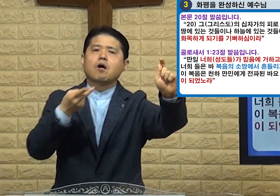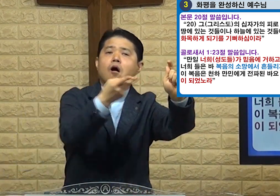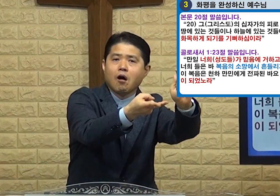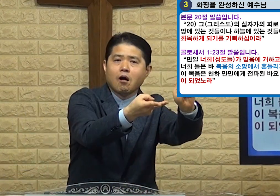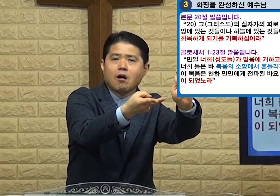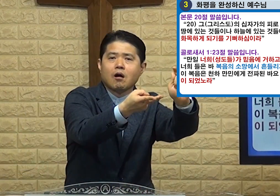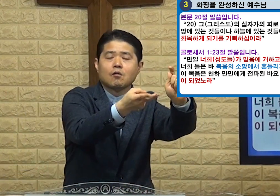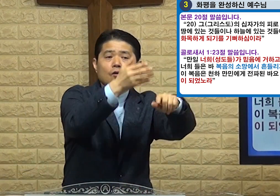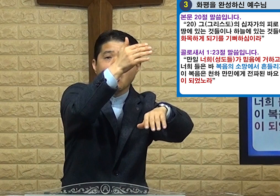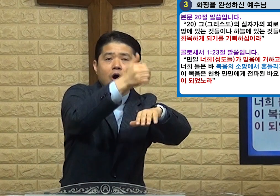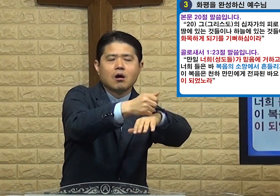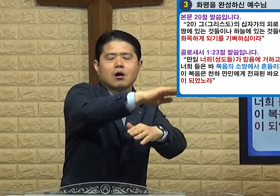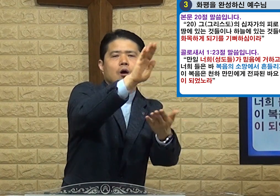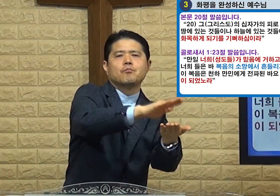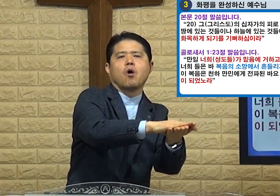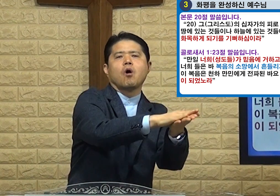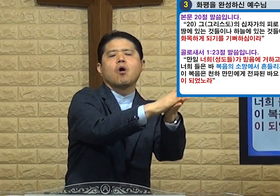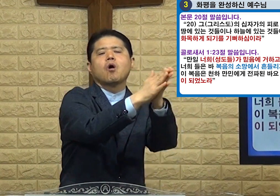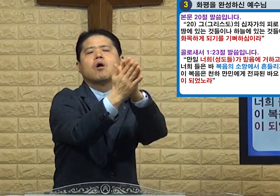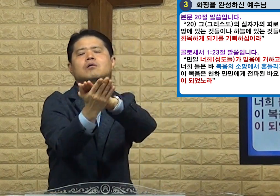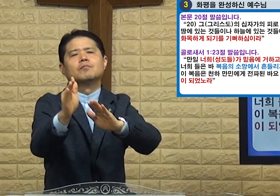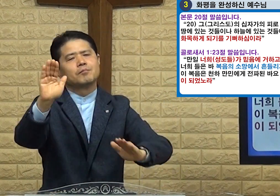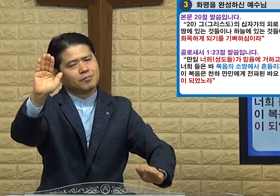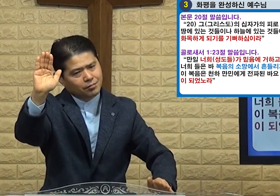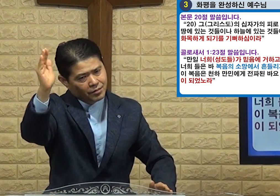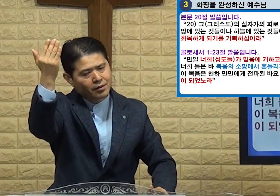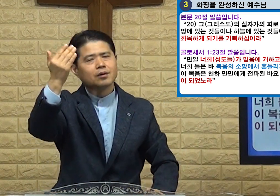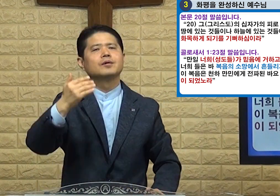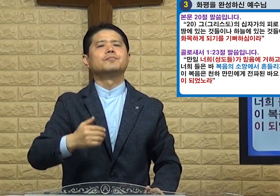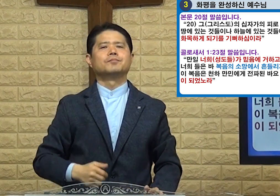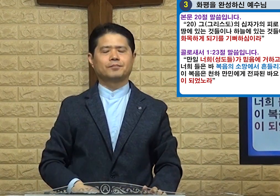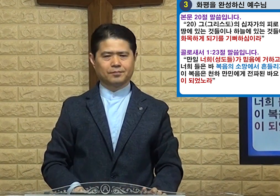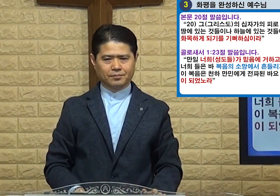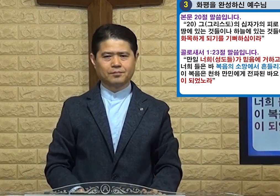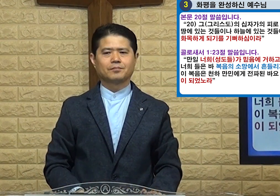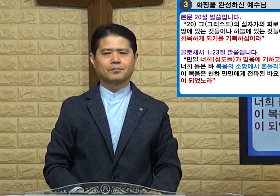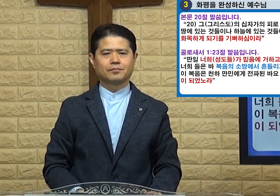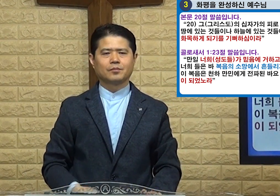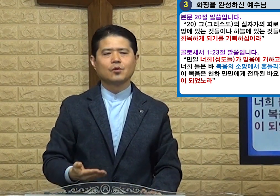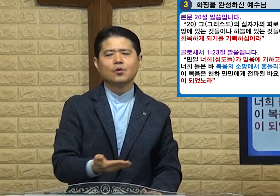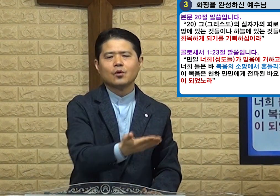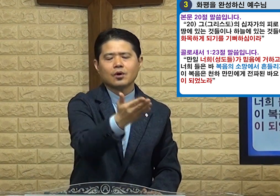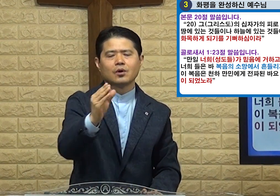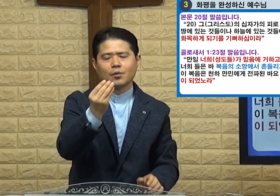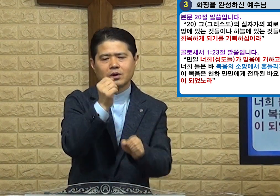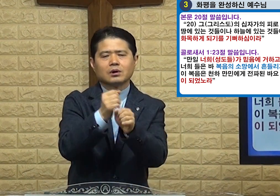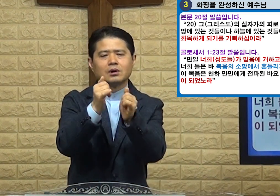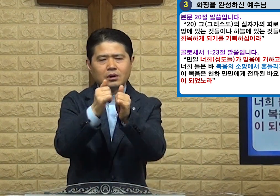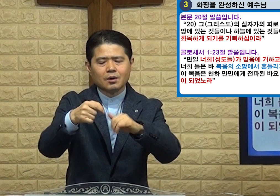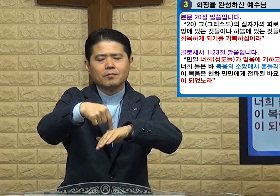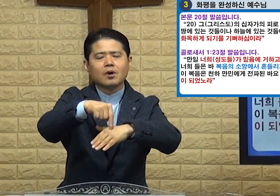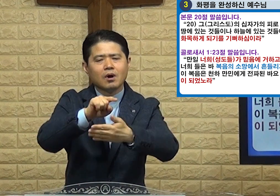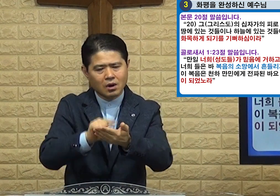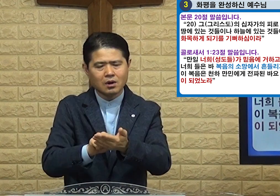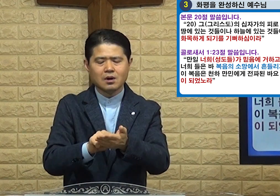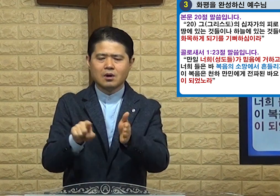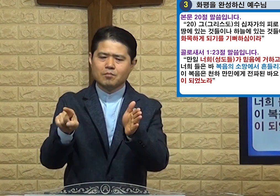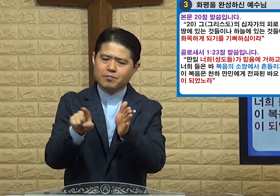바울의 서신이 골로새서 교회에 전달되어서 변화되는 것을 이룰 수 있었습니다. 여러분들 이